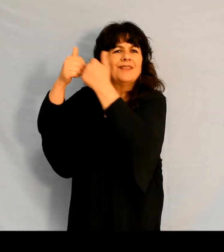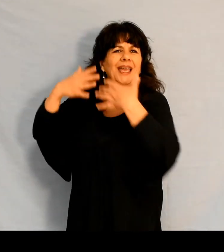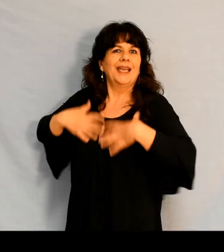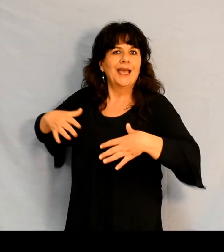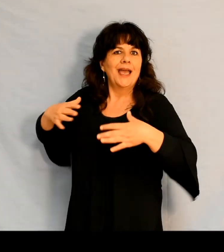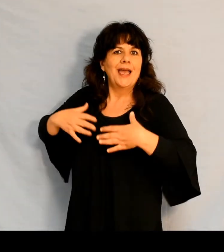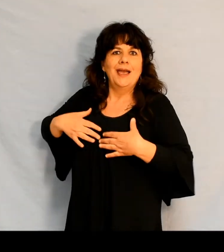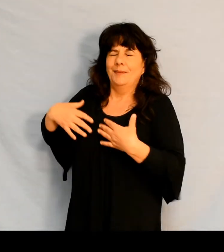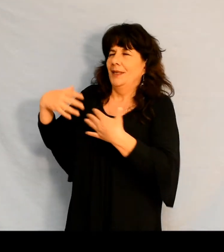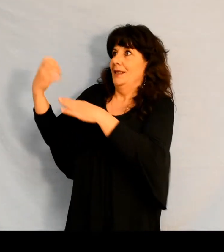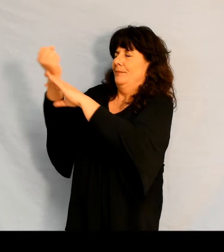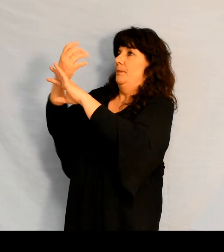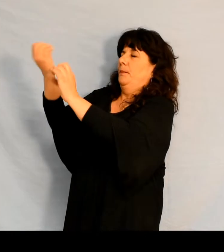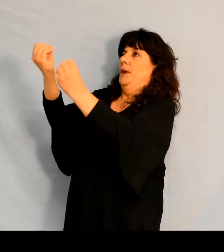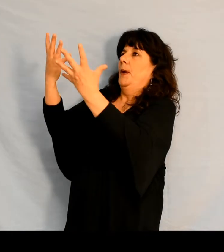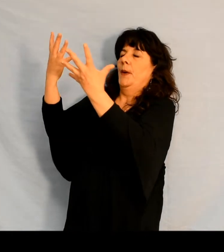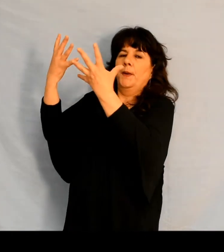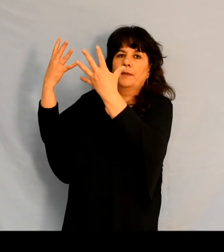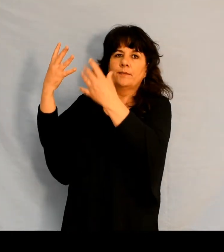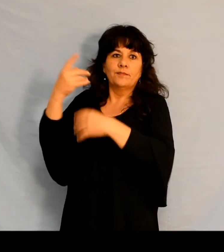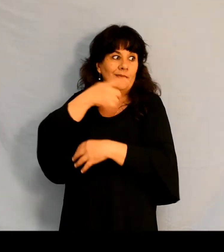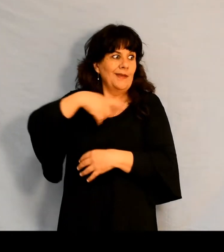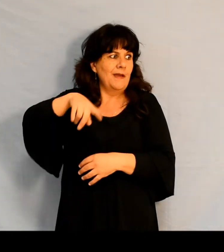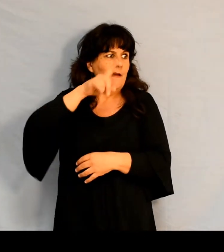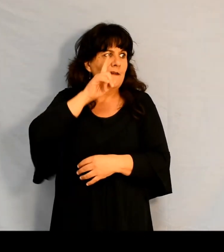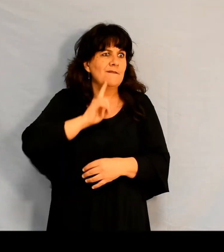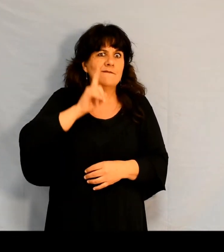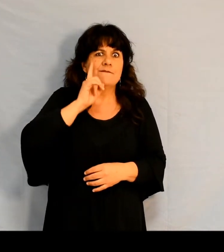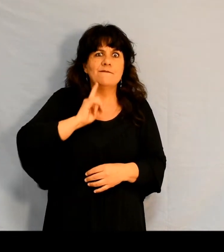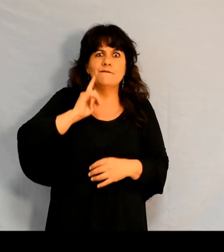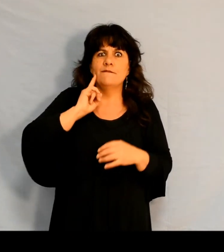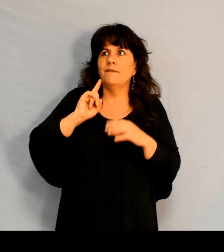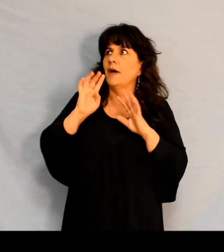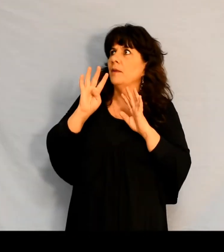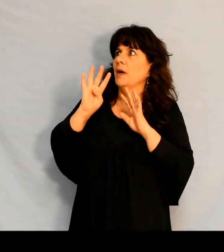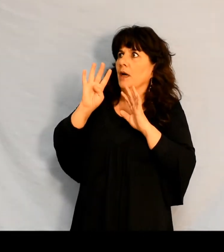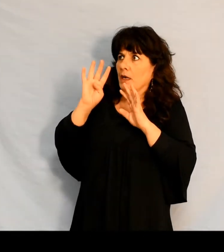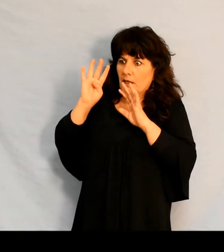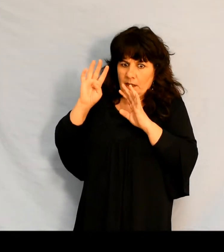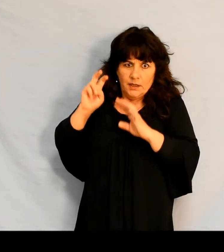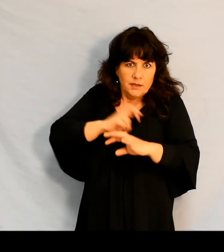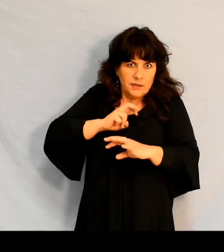Saisies de crainte, elles gardaient leur visage incliné vers le sol.